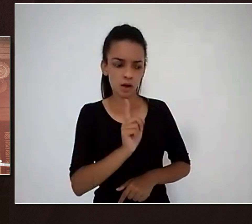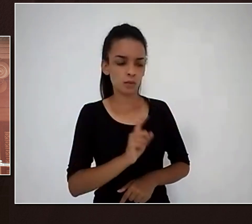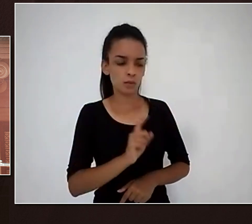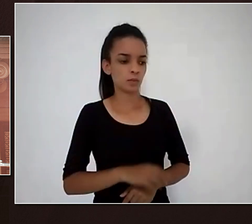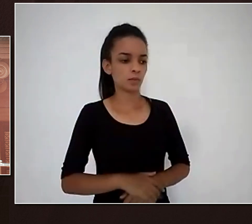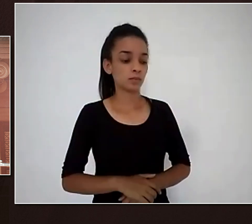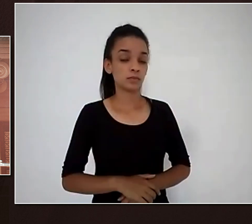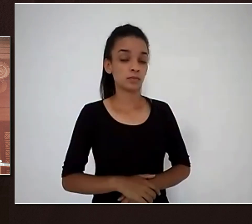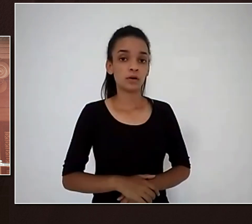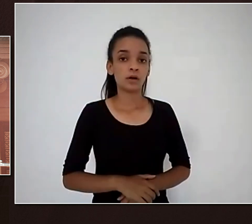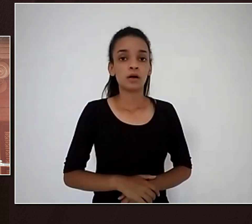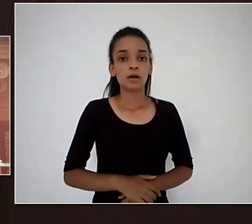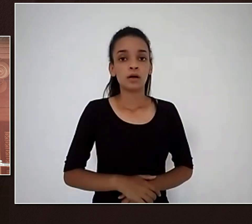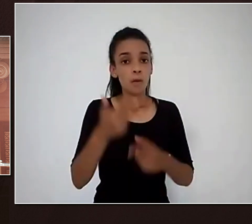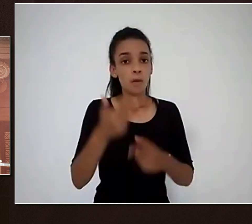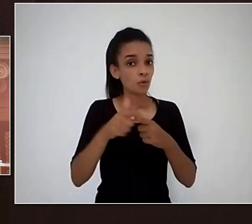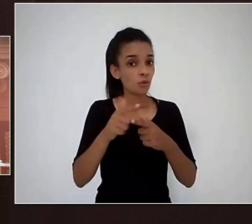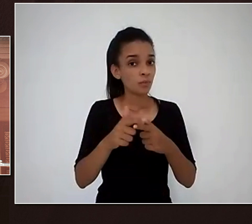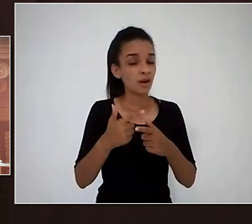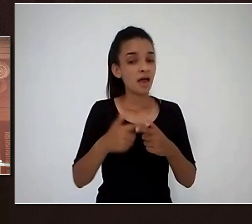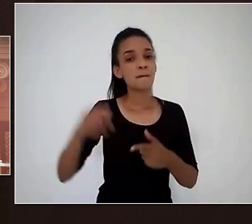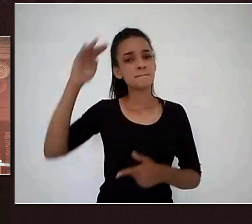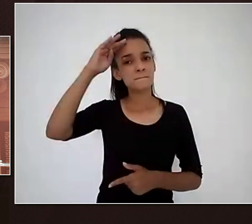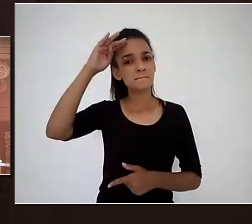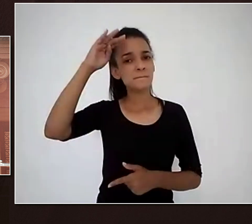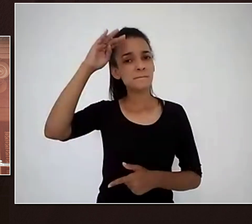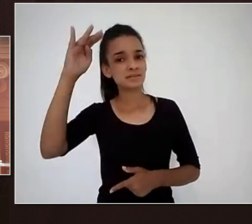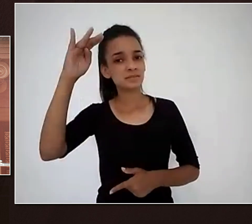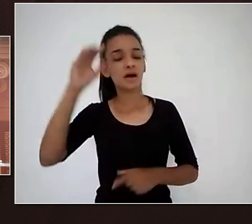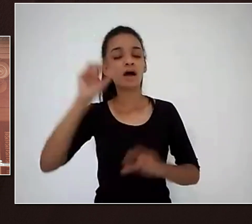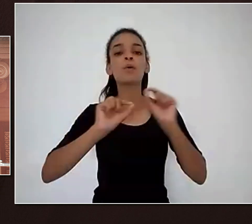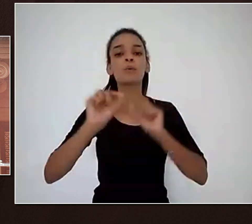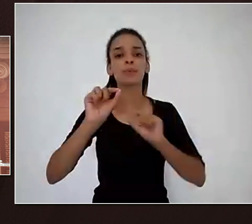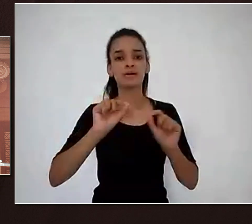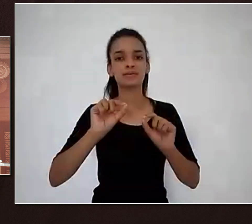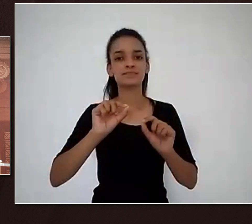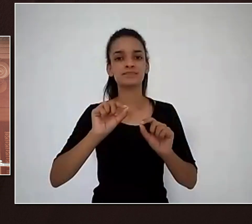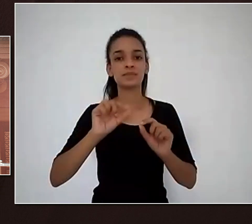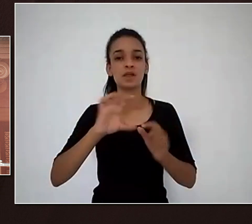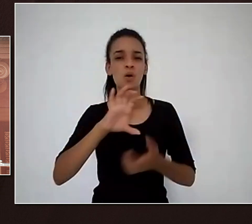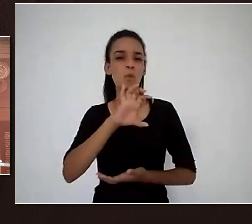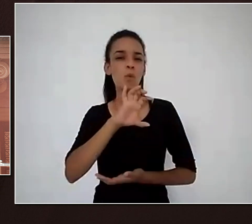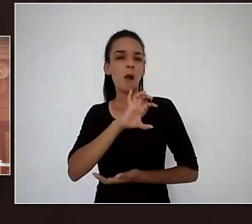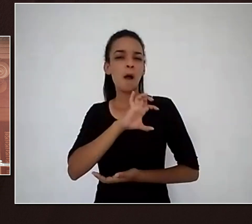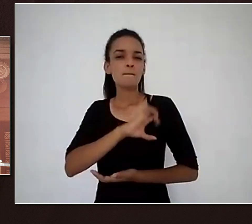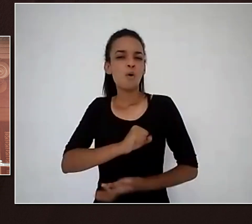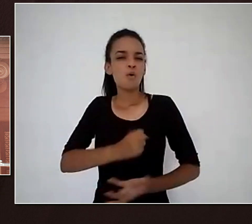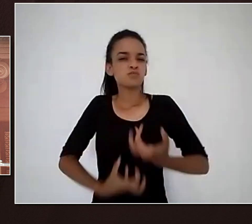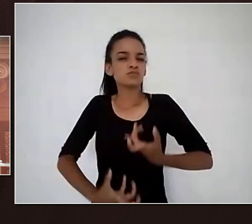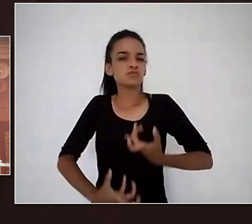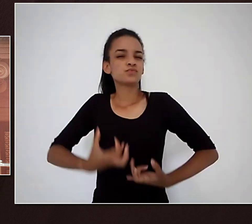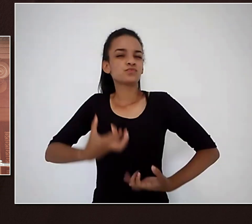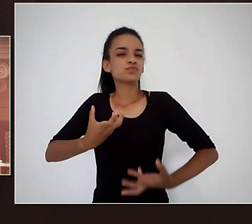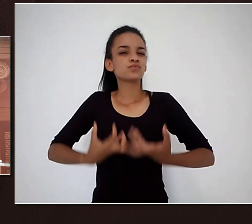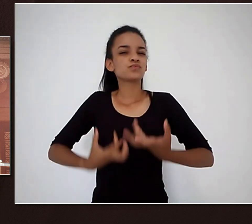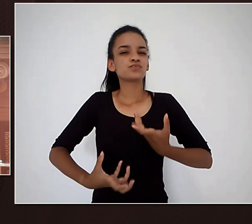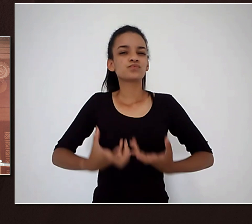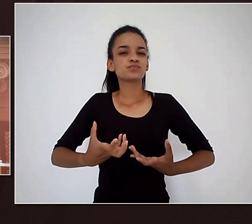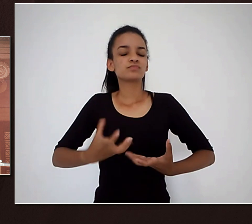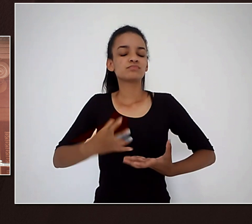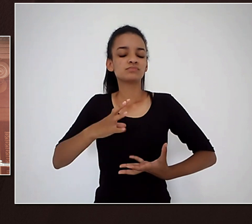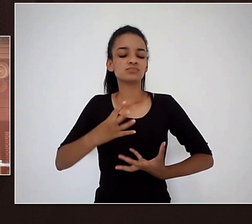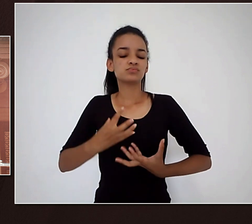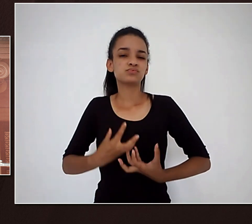principal é abandonar o primeiro amor, é deixar o primeiro amor. Quando você,